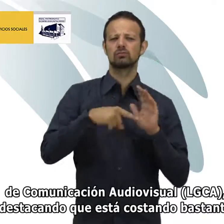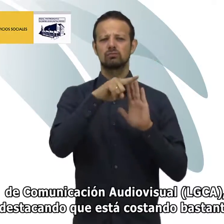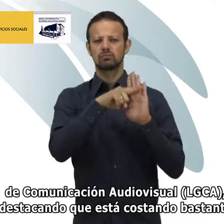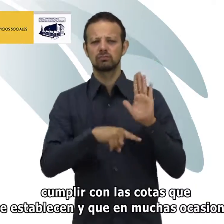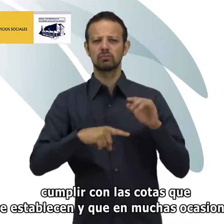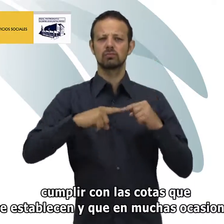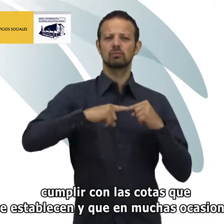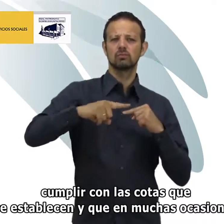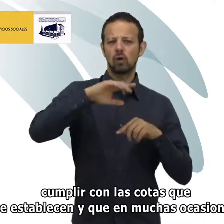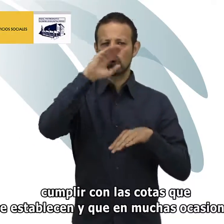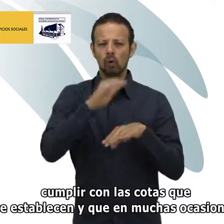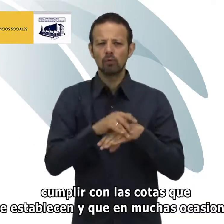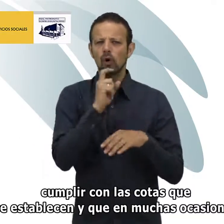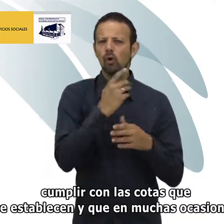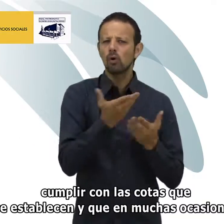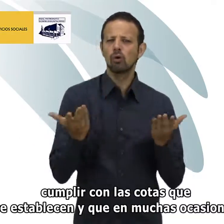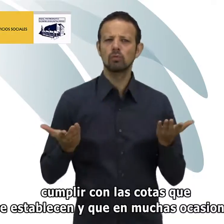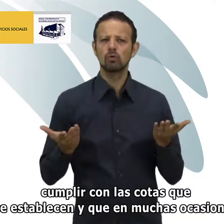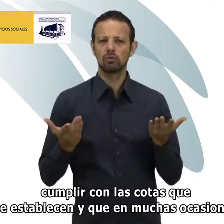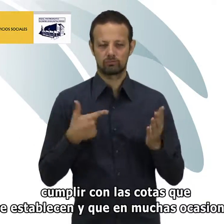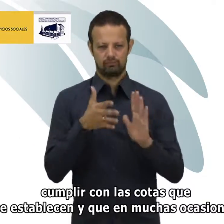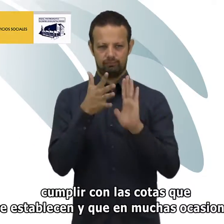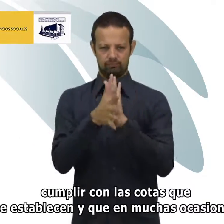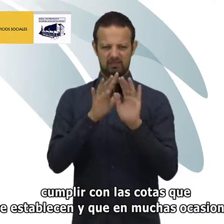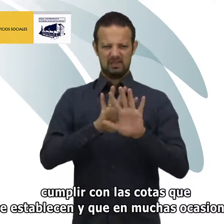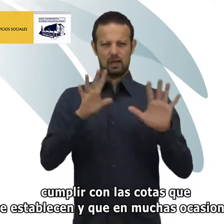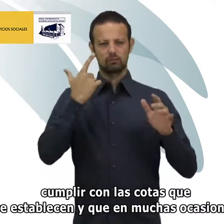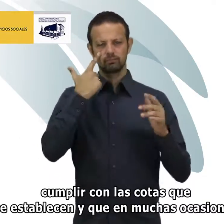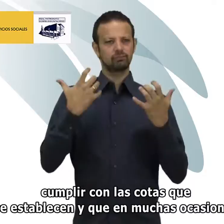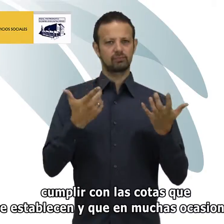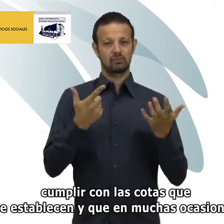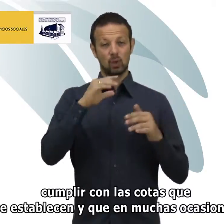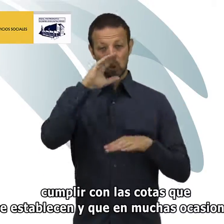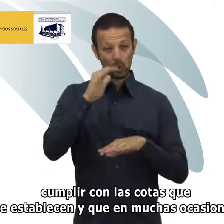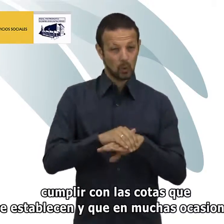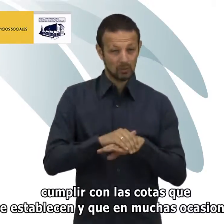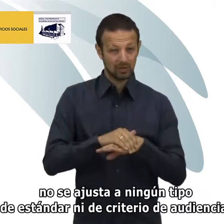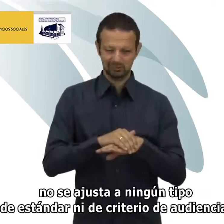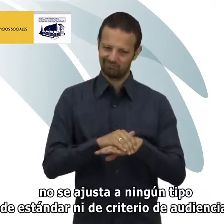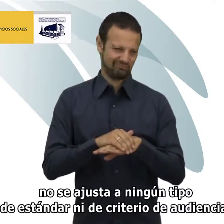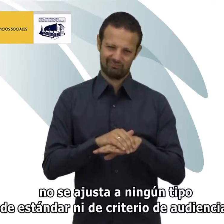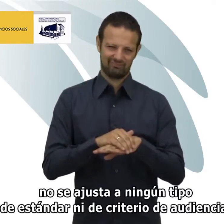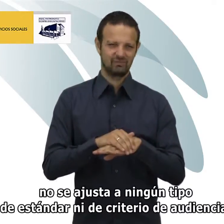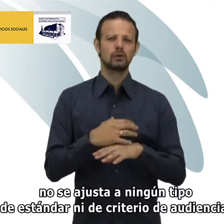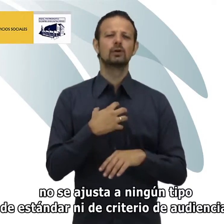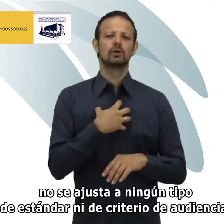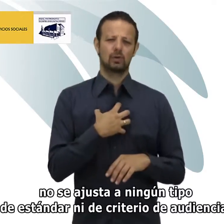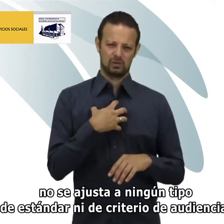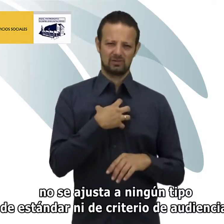Destacando que está costando bastante cumplir con las cotas que se establecen y que en muchas ocasiones no se